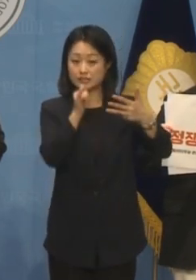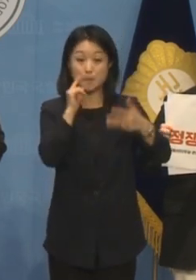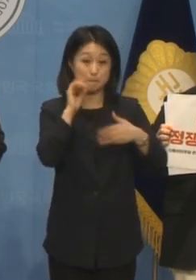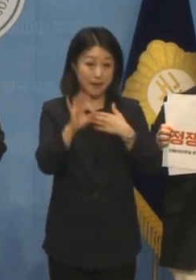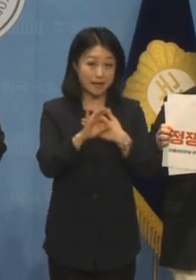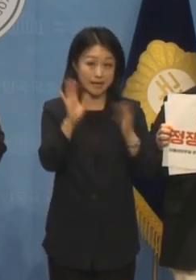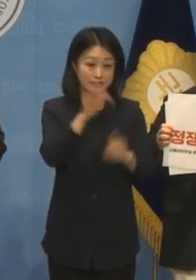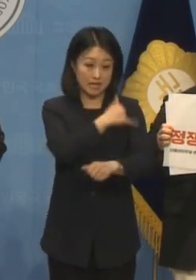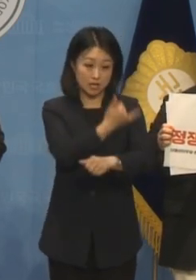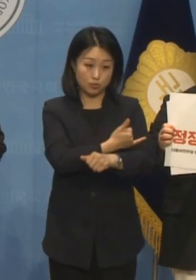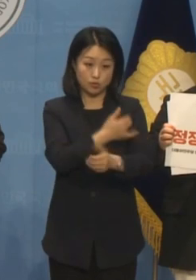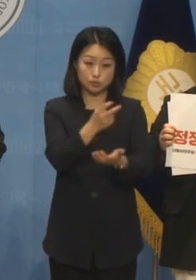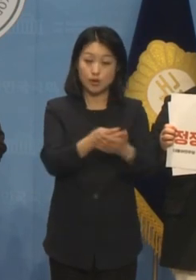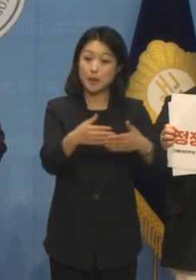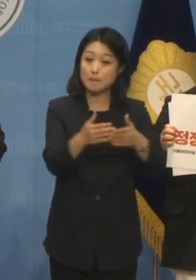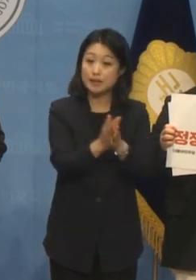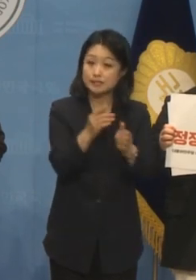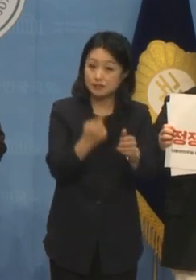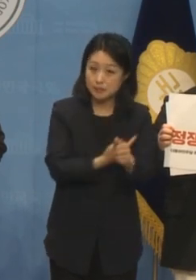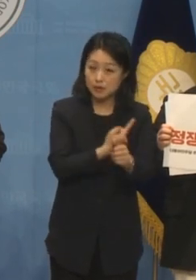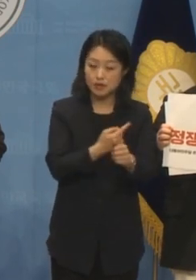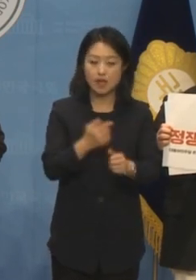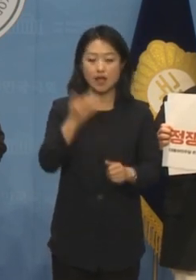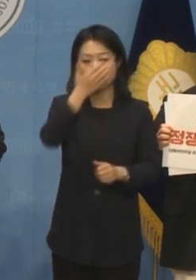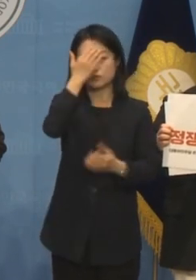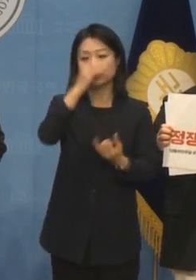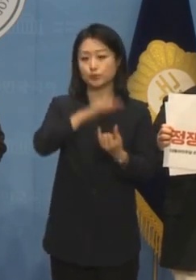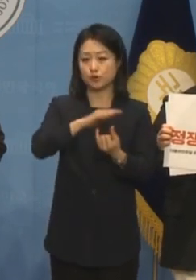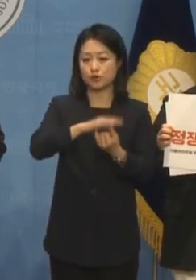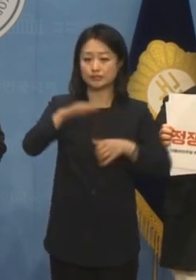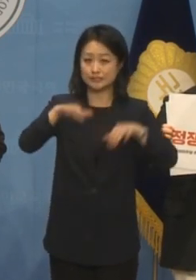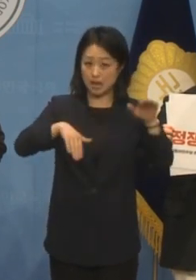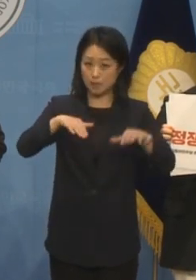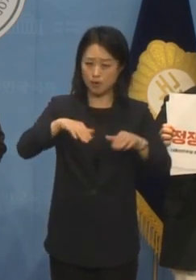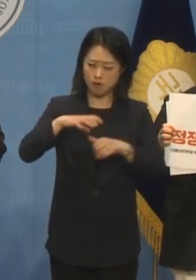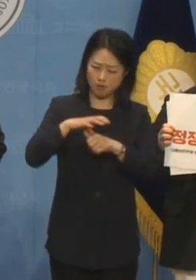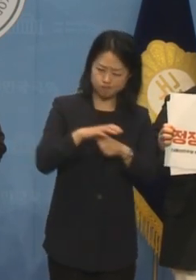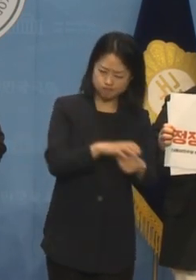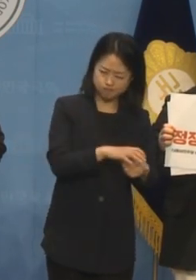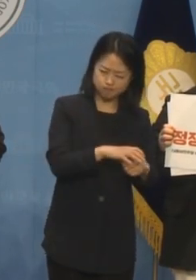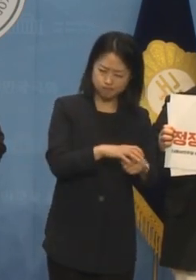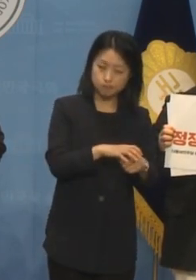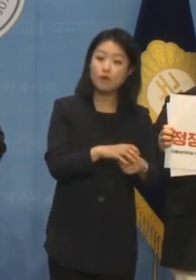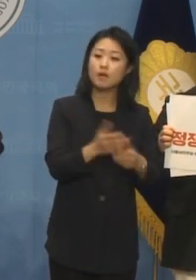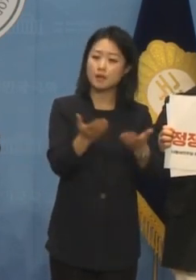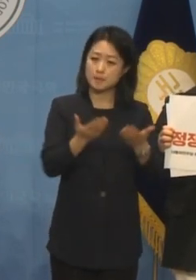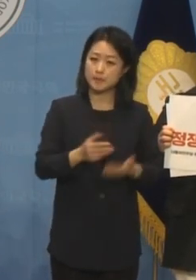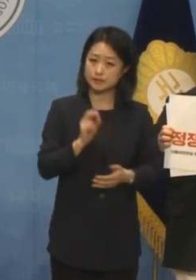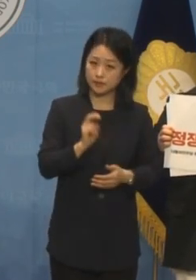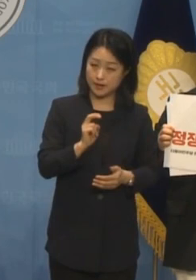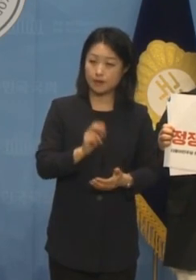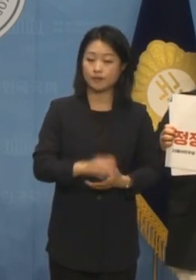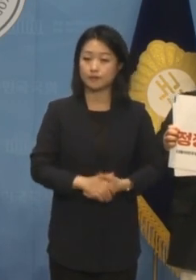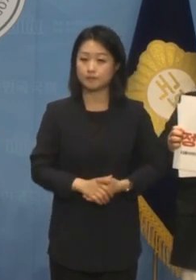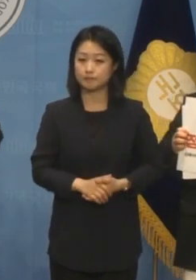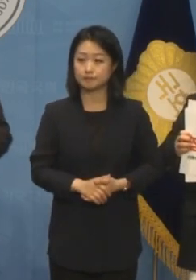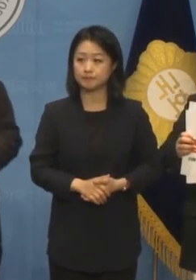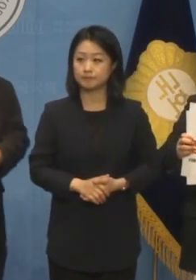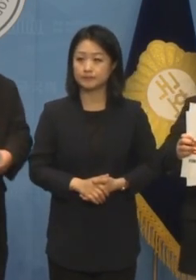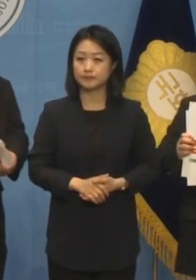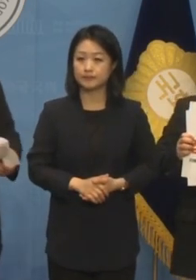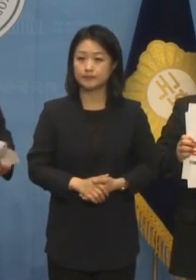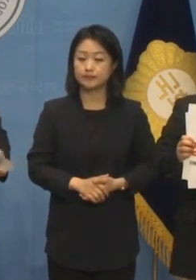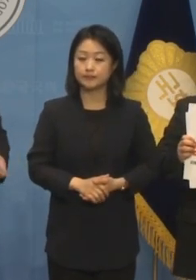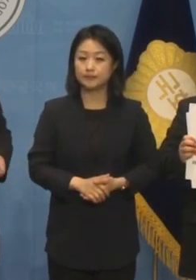학생 인권 조례가 폐지된다면 우리 청소년들은 차별과 억압에서 자유롭지 못할 것입니다.